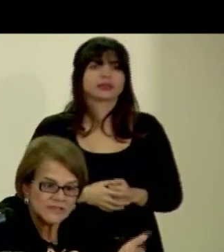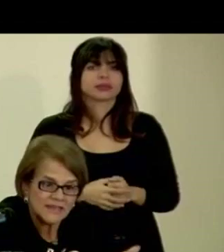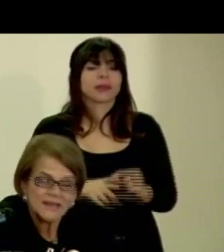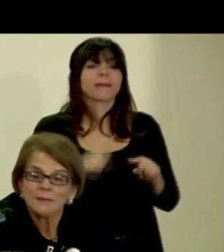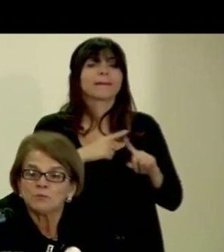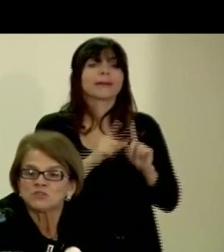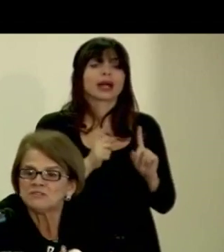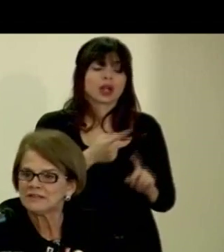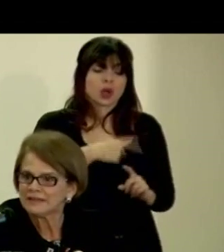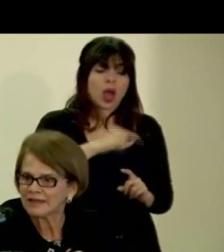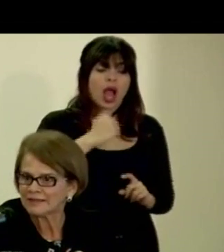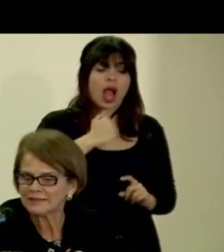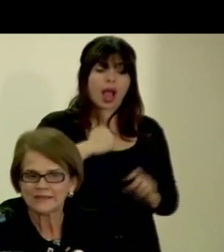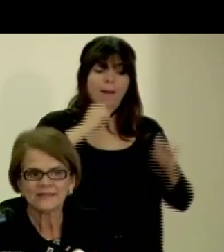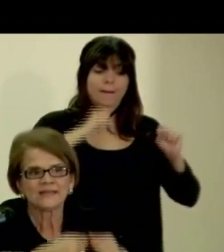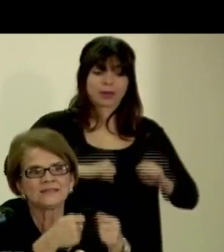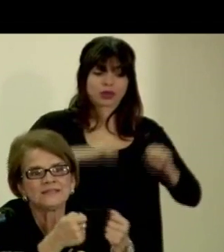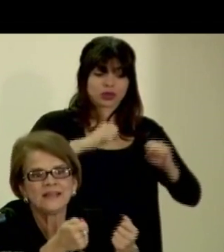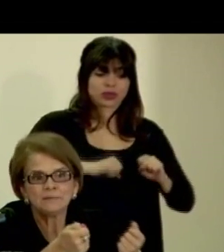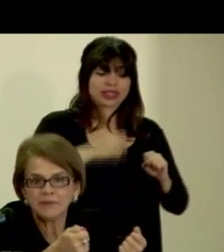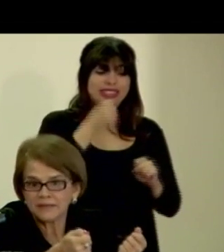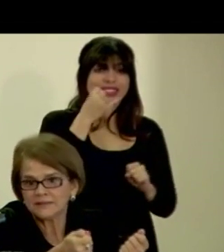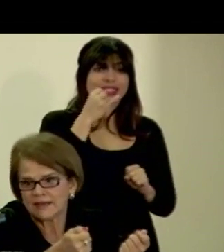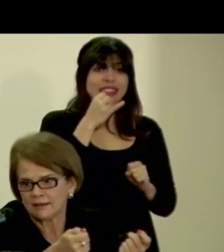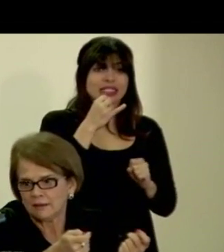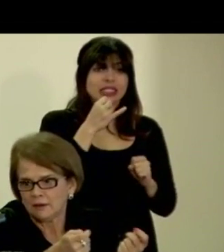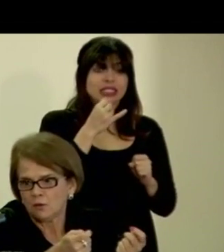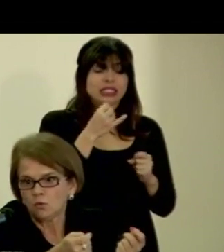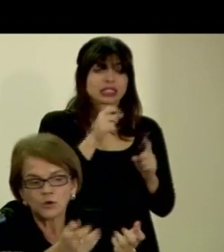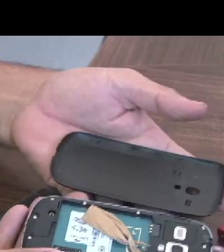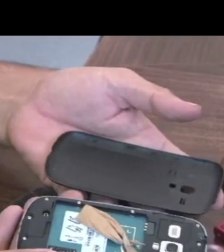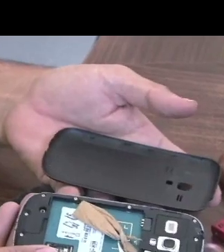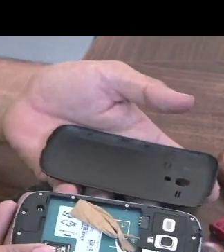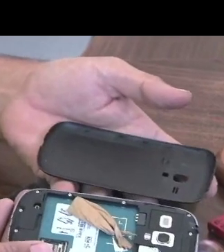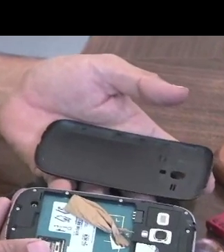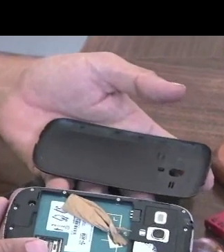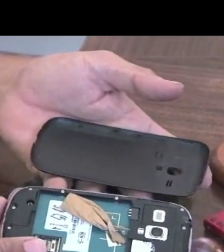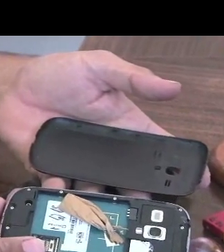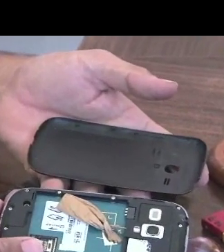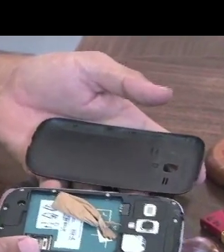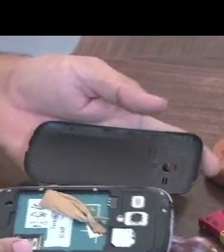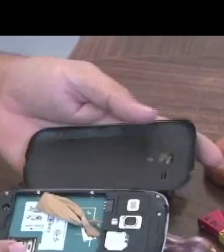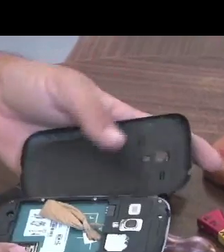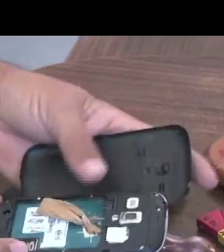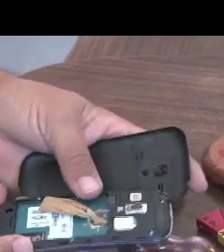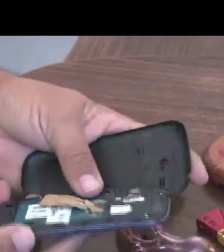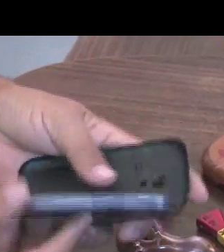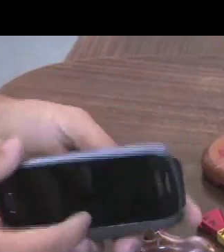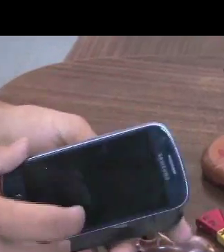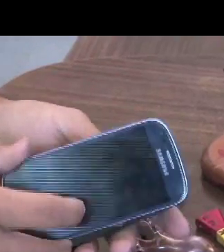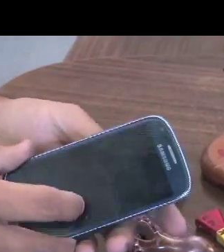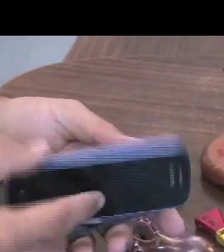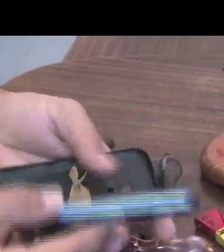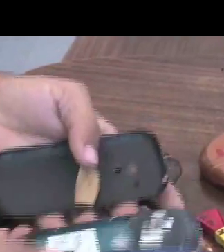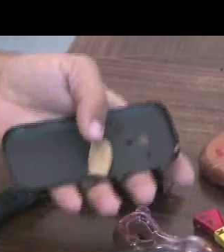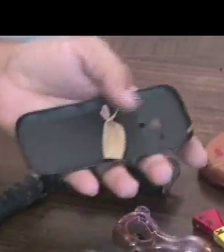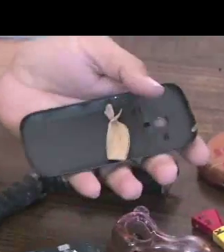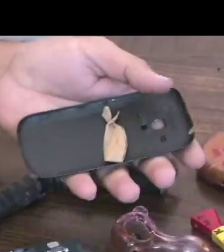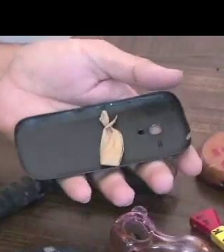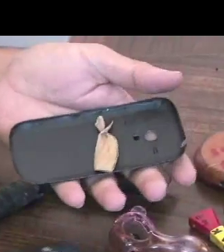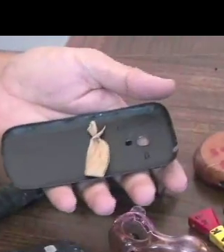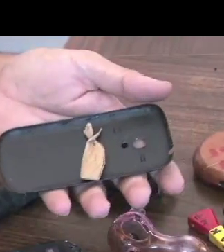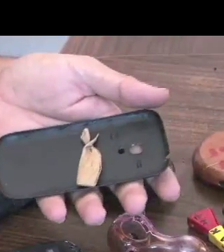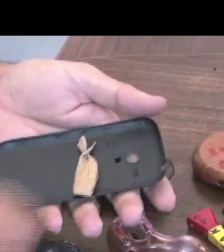pero que tienen la posibilidad de que si se les brinda una oportunidad, tenga una vida diferente, los vamos